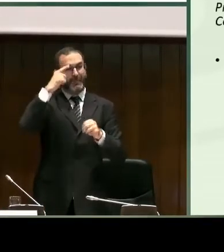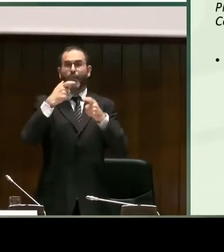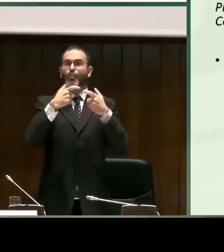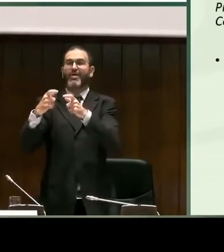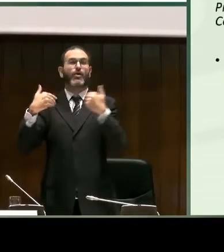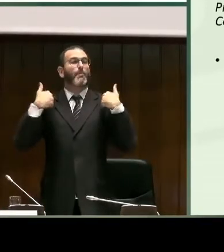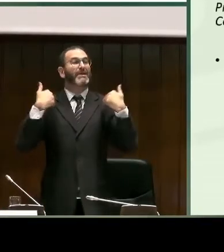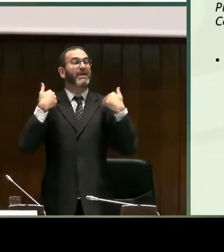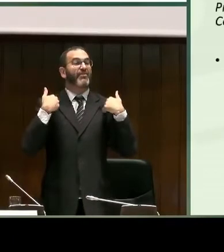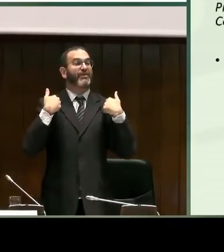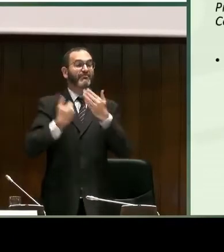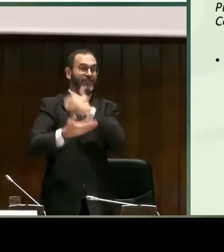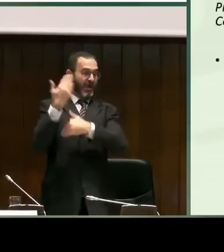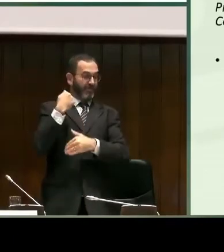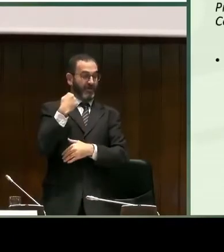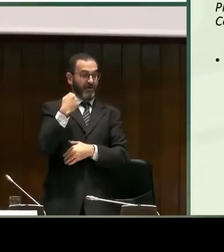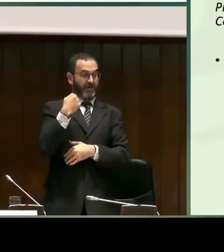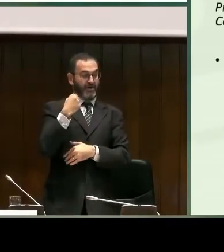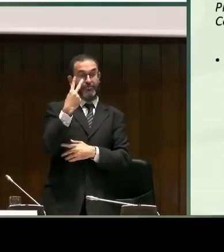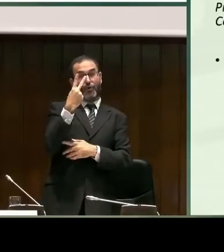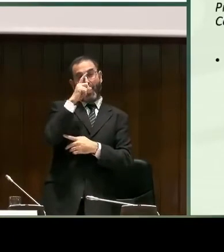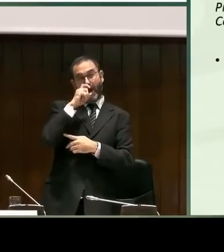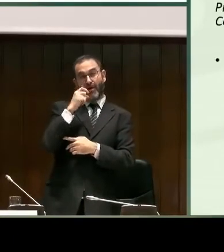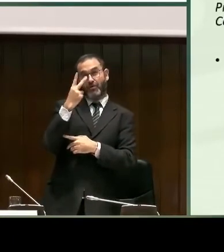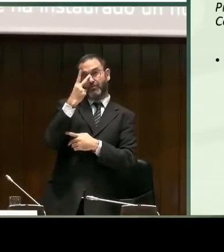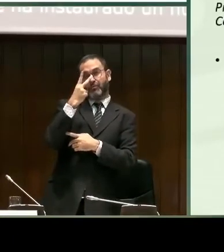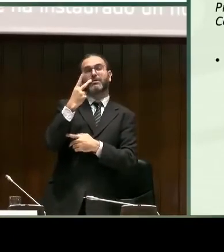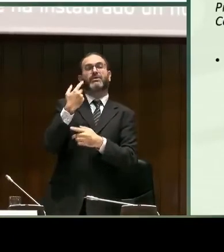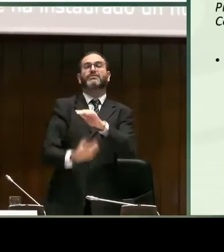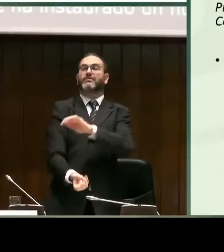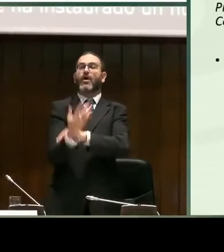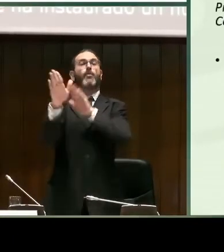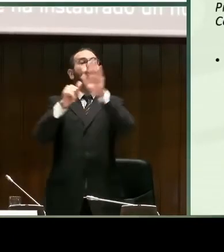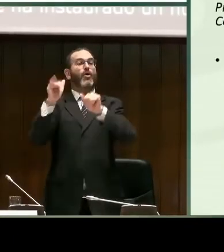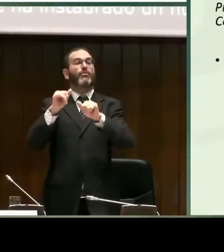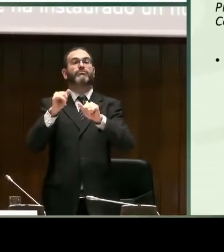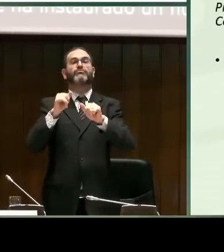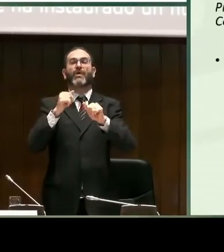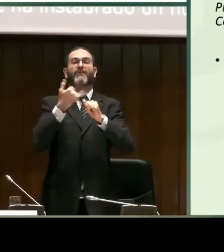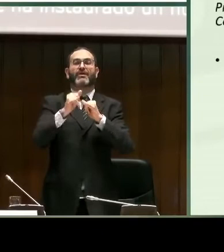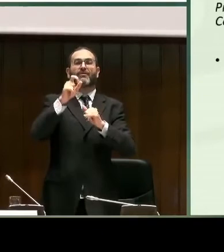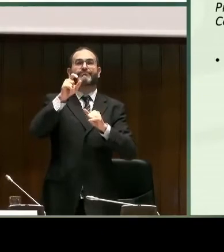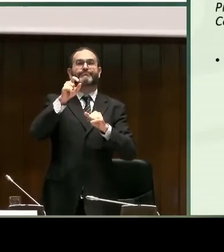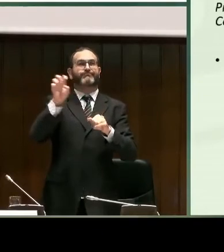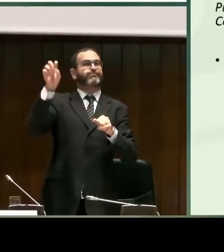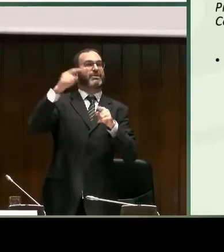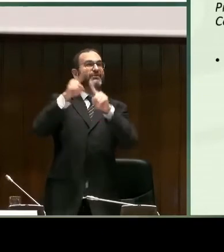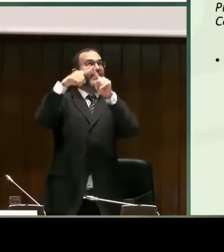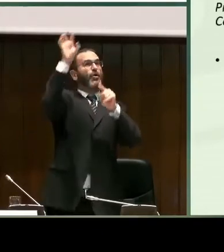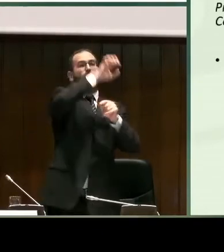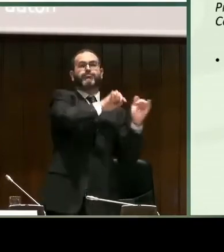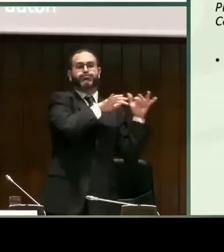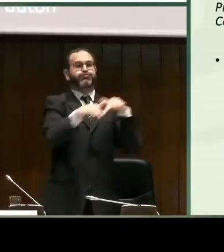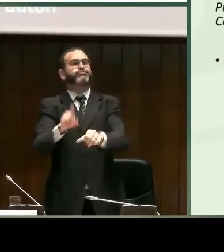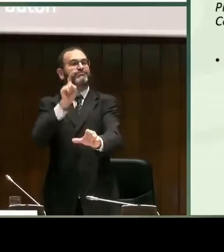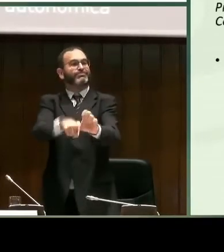Y en cuanto al Instituto de Cualificaciones Profesionales y Competenciales, nos remontamos hace un par de años, se